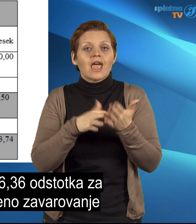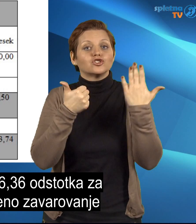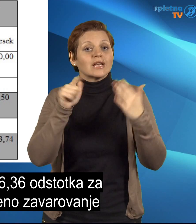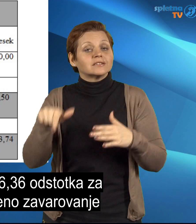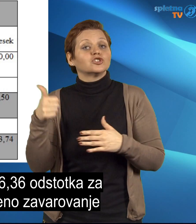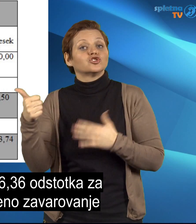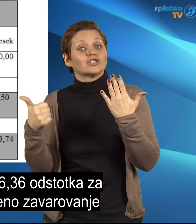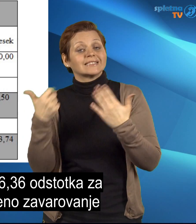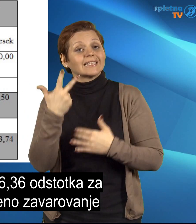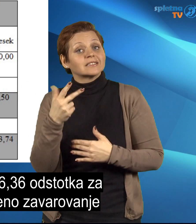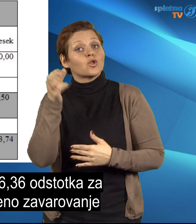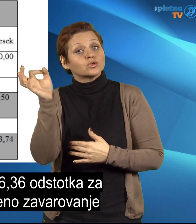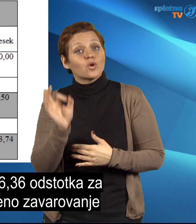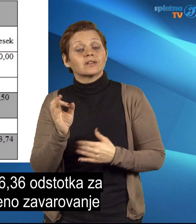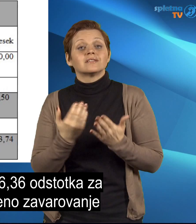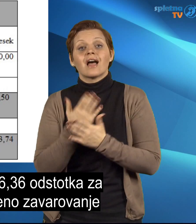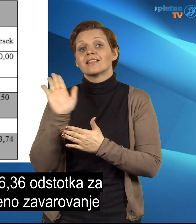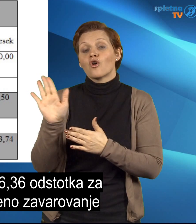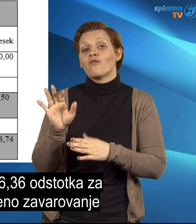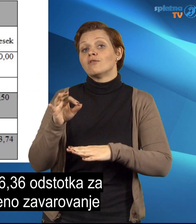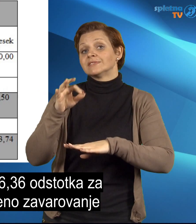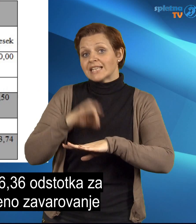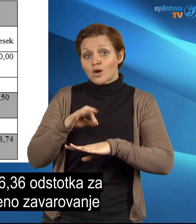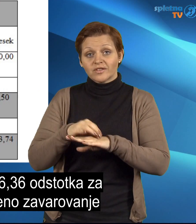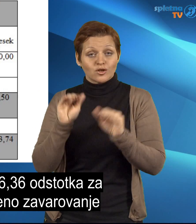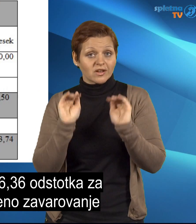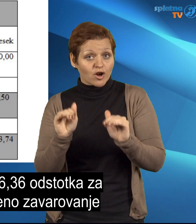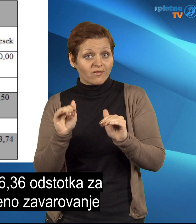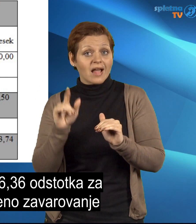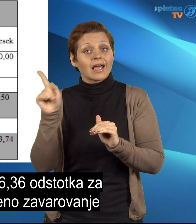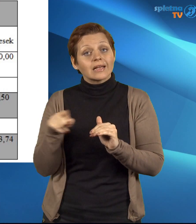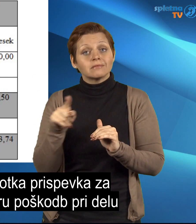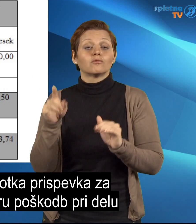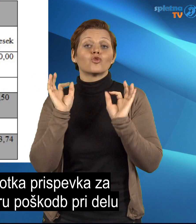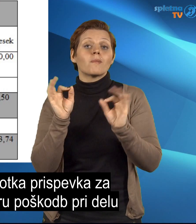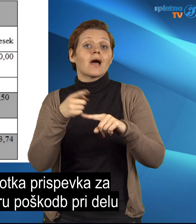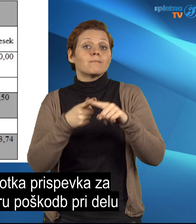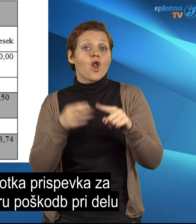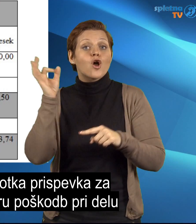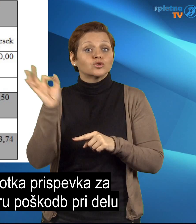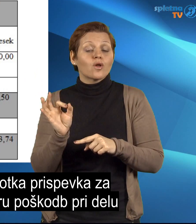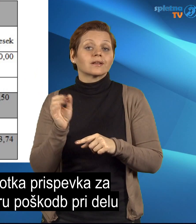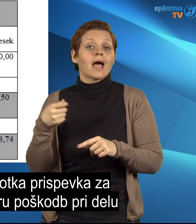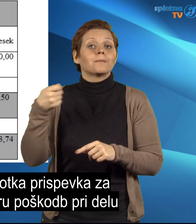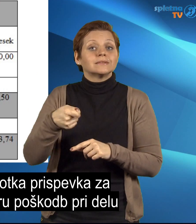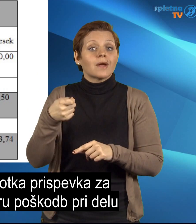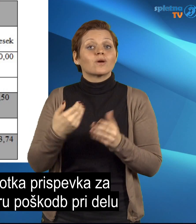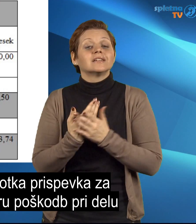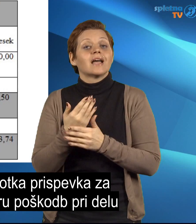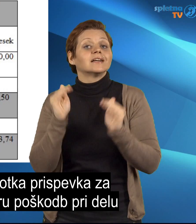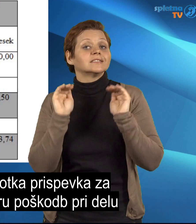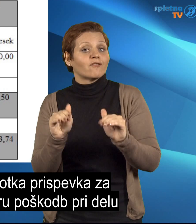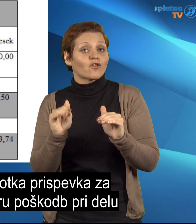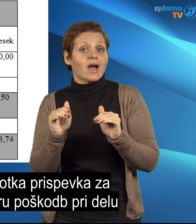6,36% za njegovo zdravstveno zavarovanje in dobrega % prispevka za zavarovanje v primeru poškodb pri delu